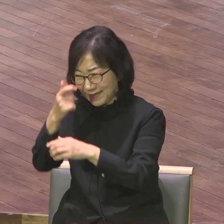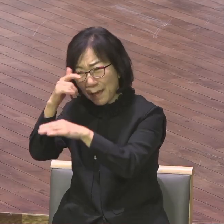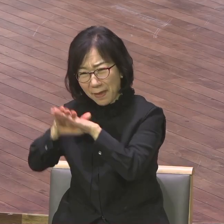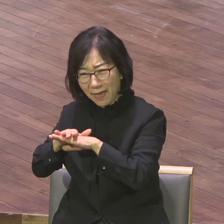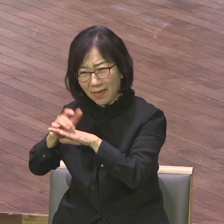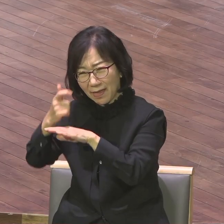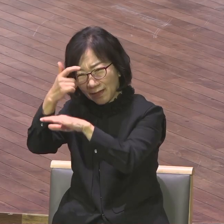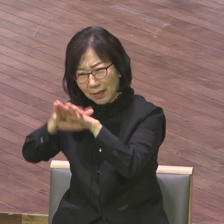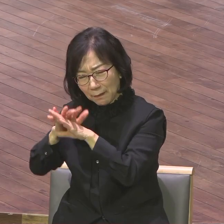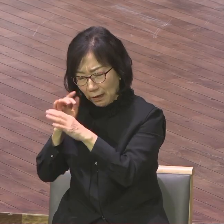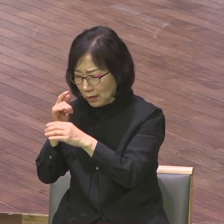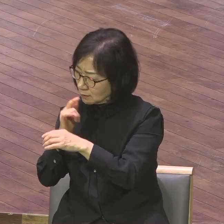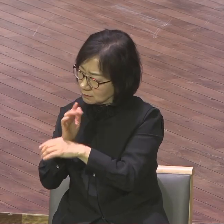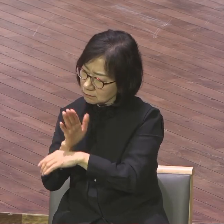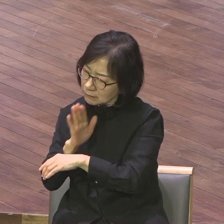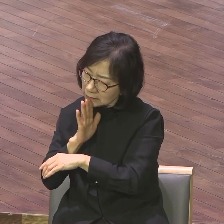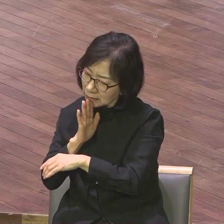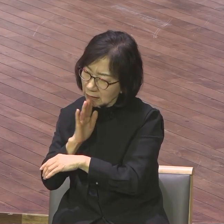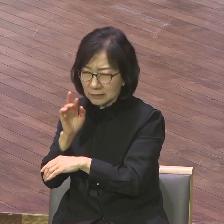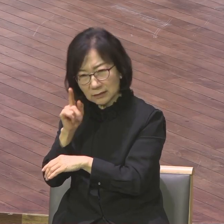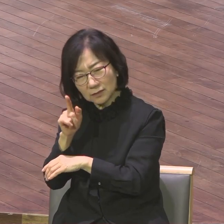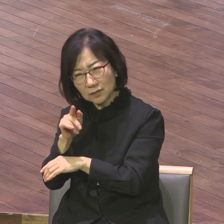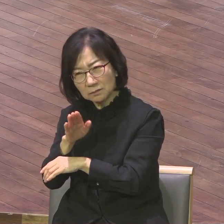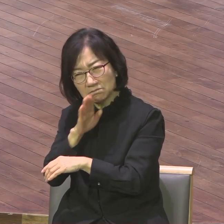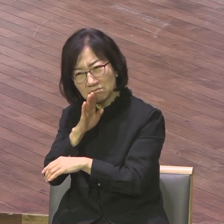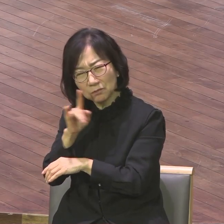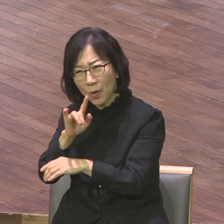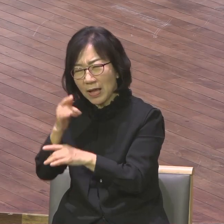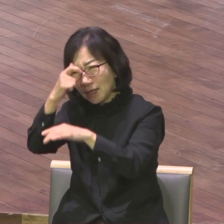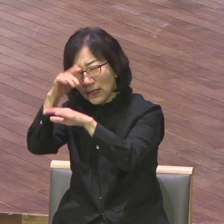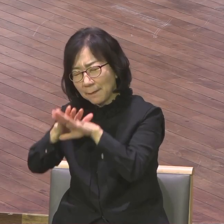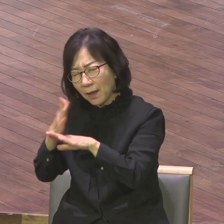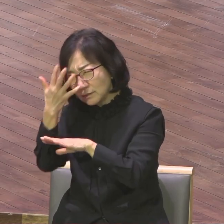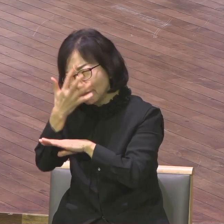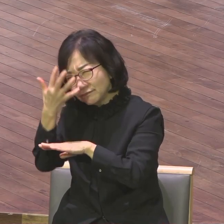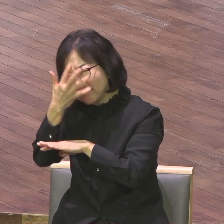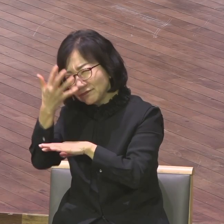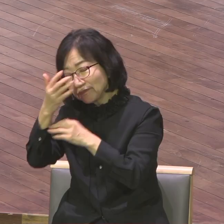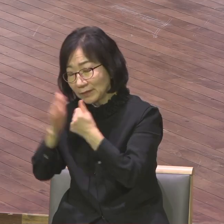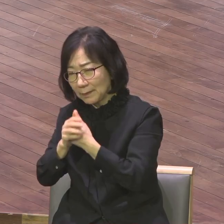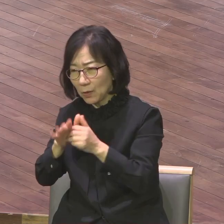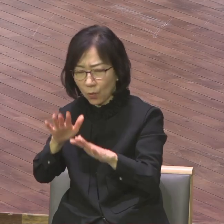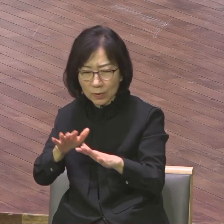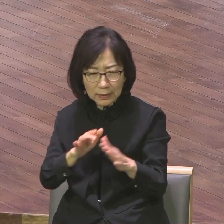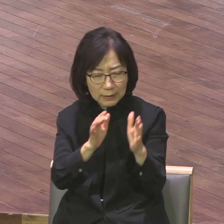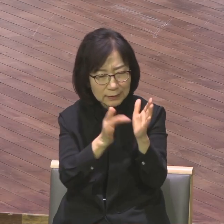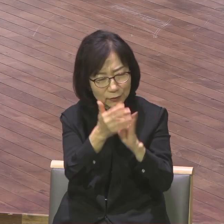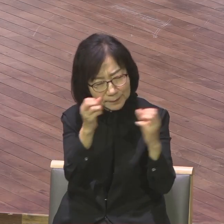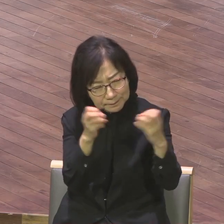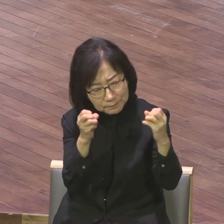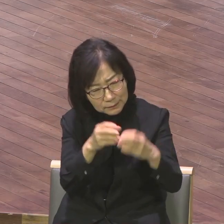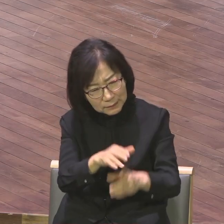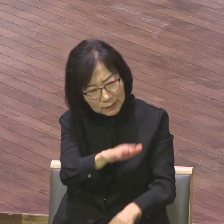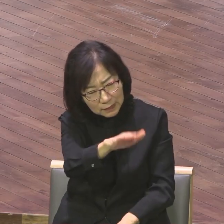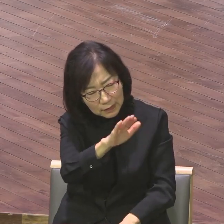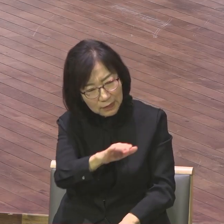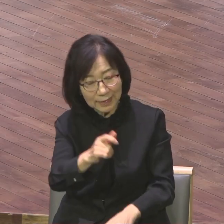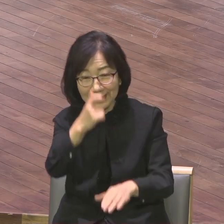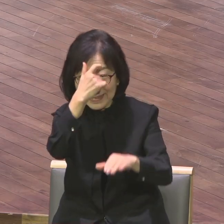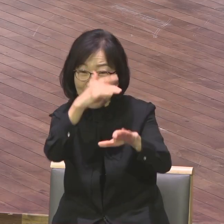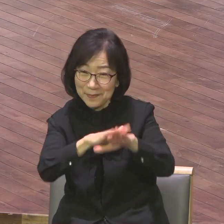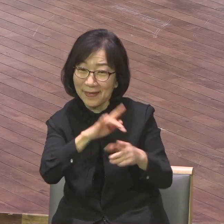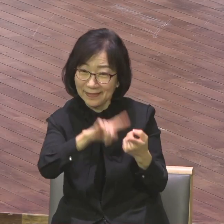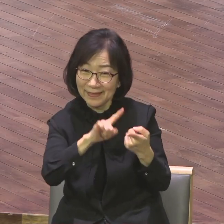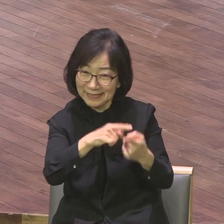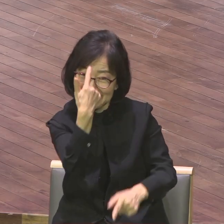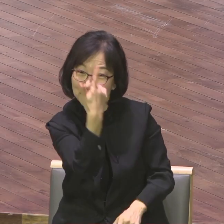혼란, 어떤 것이 제대로 하나님께 드리는 예배인지에 대해서 물었어요. 이 본문에